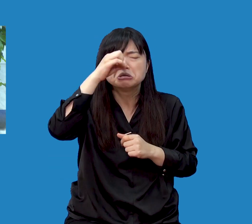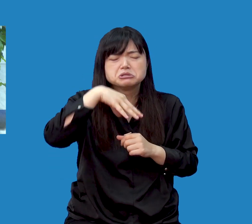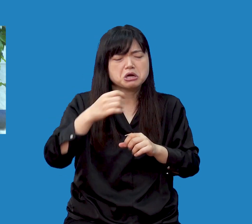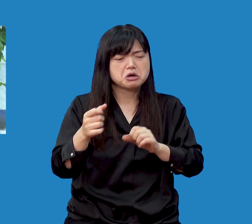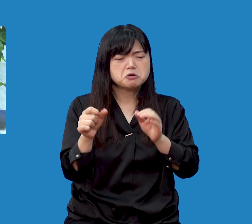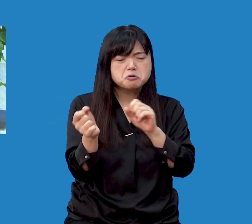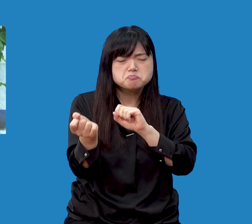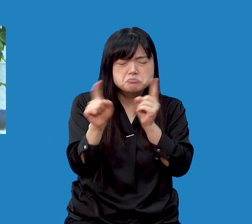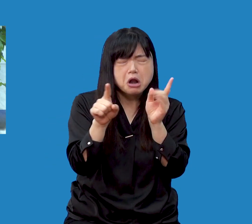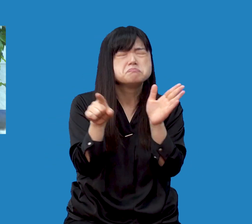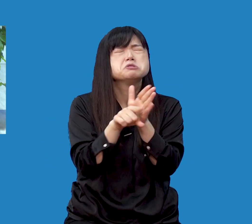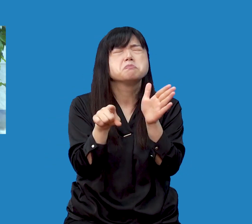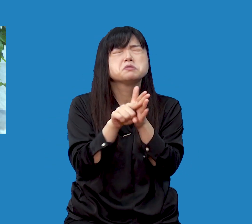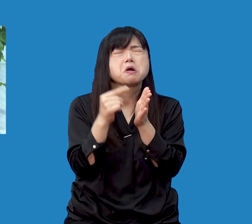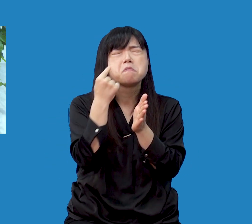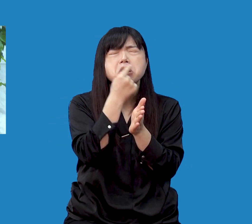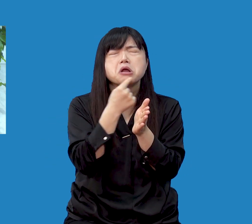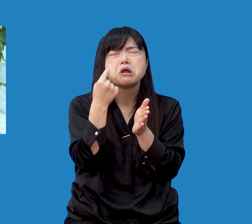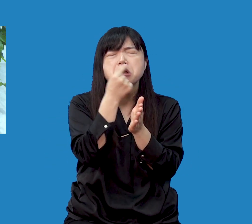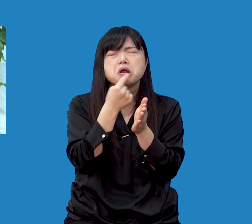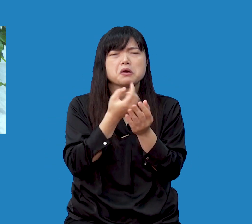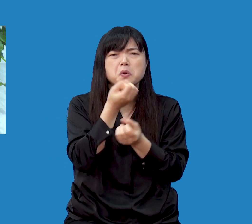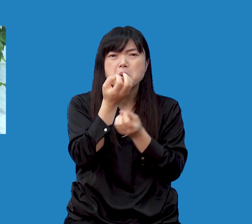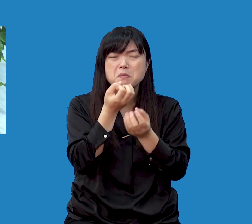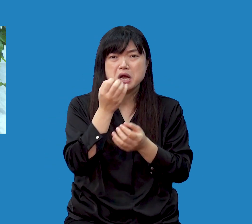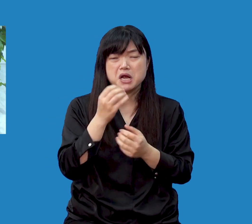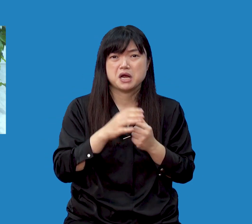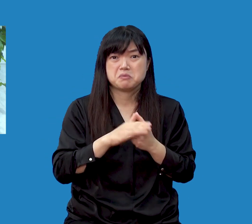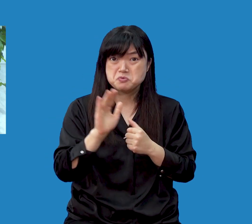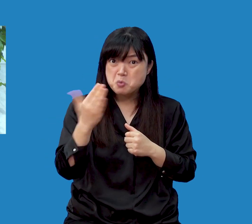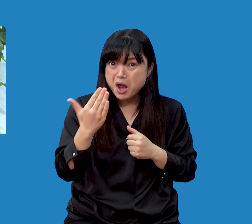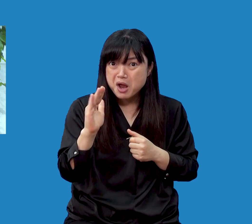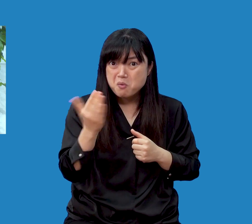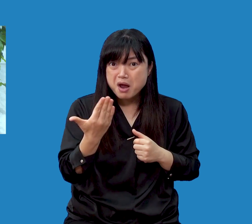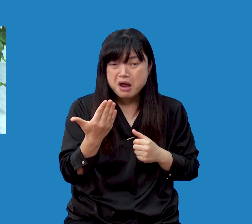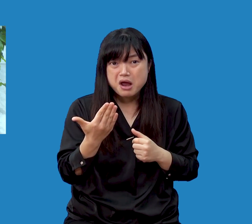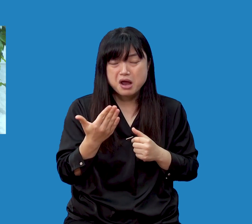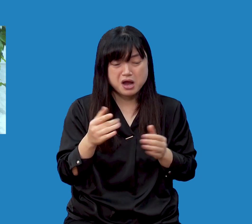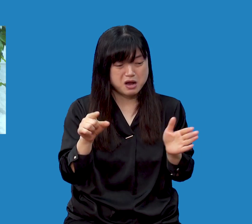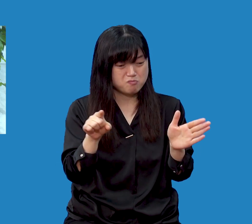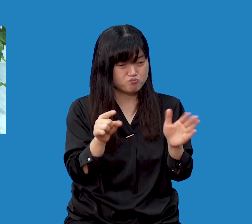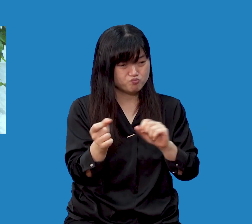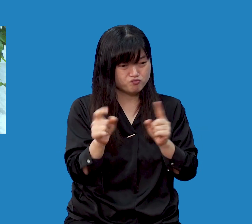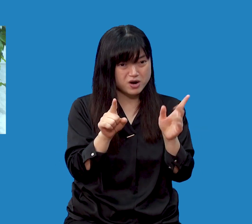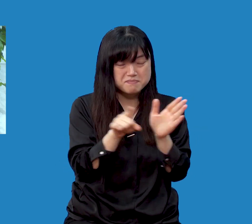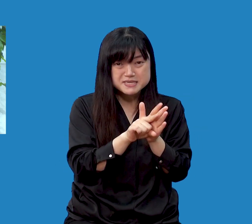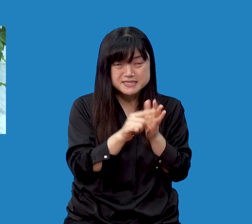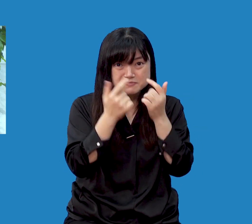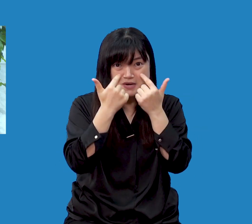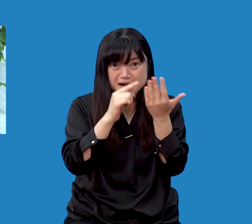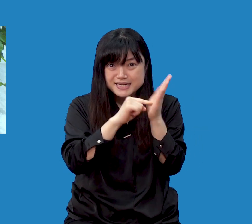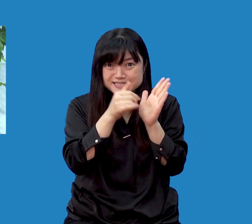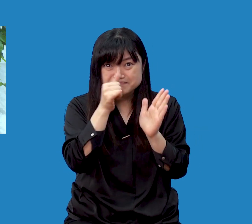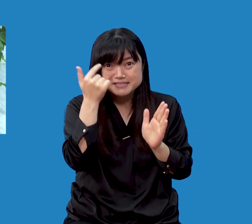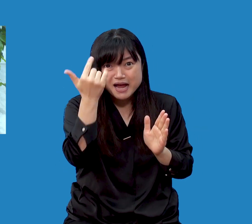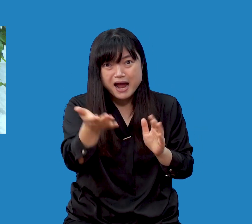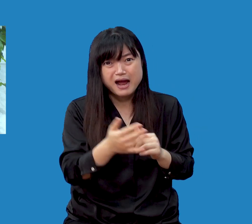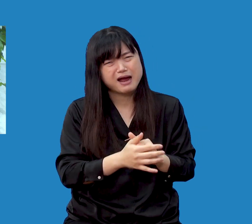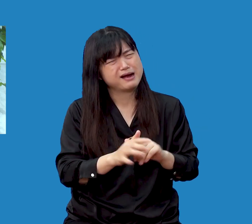부활을 믿습니다 이렇게 고백하면 부활 신앙이 드러나는